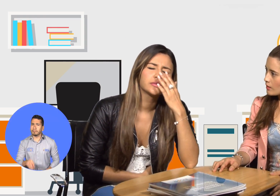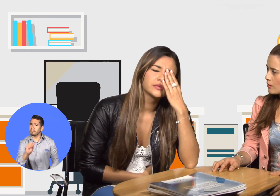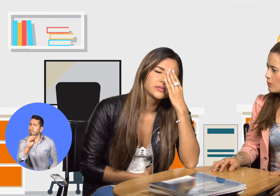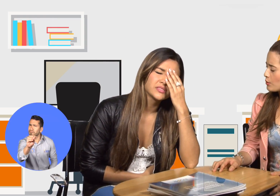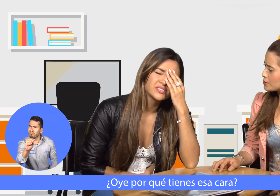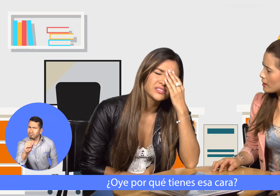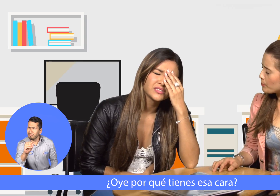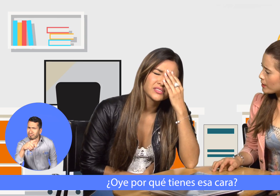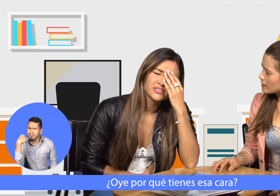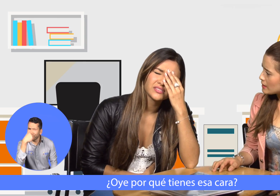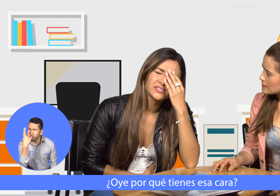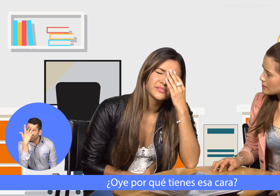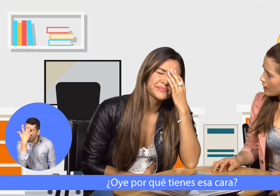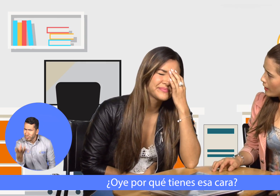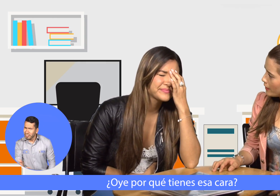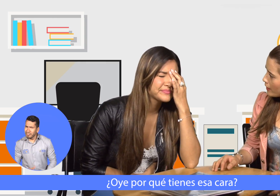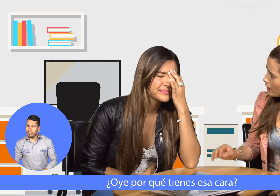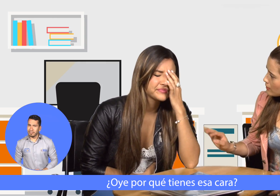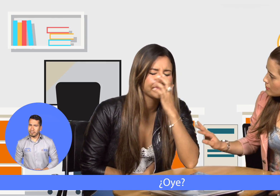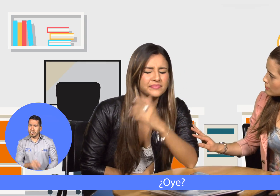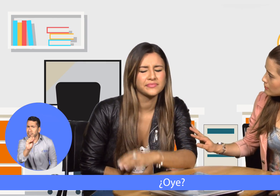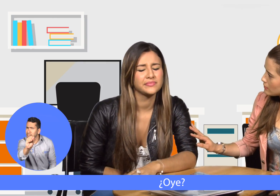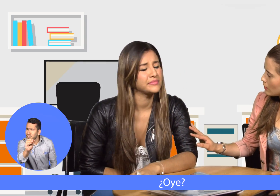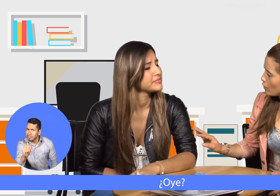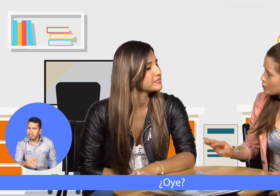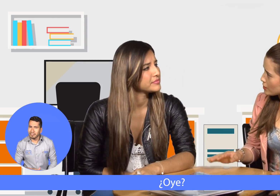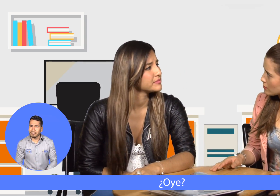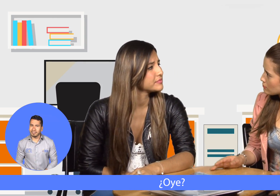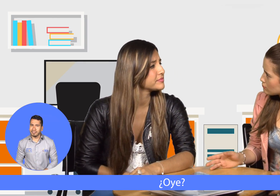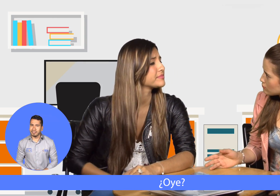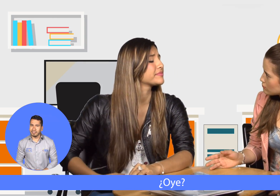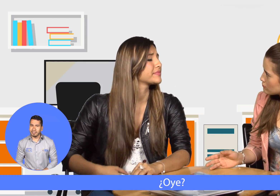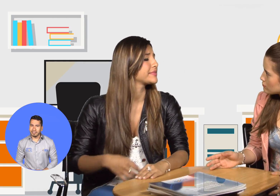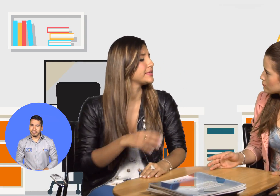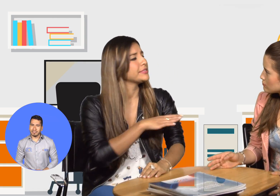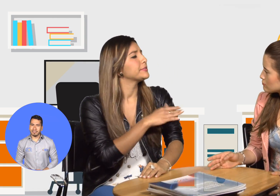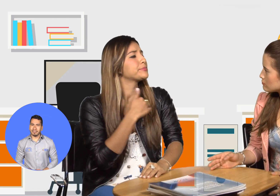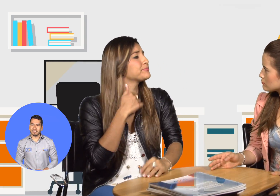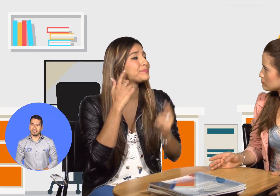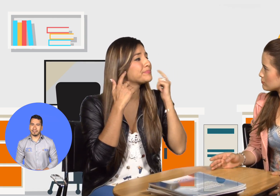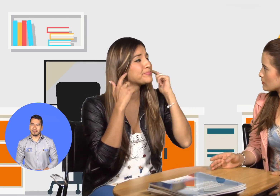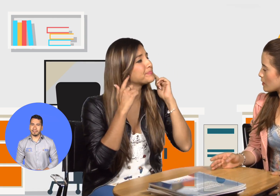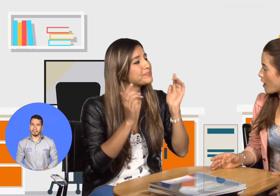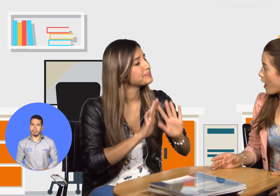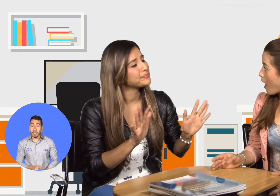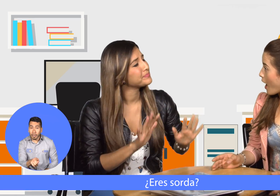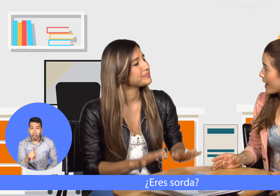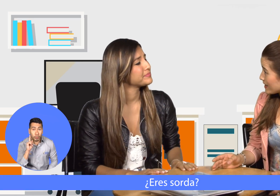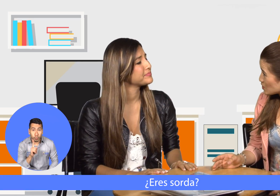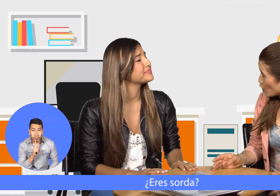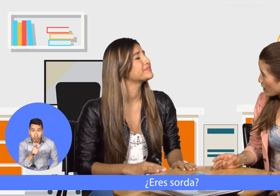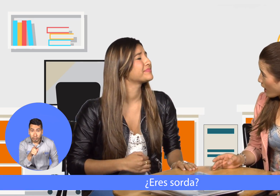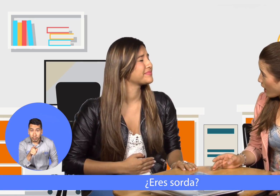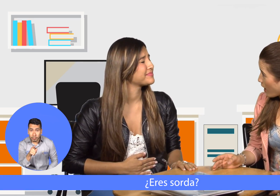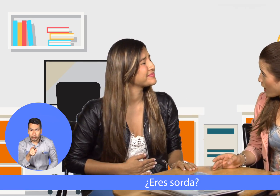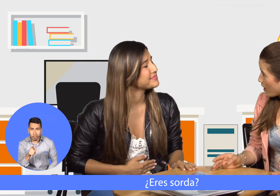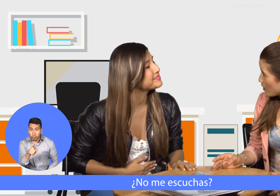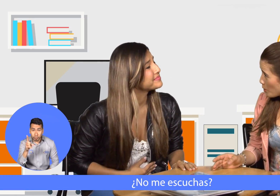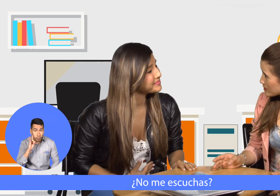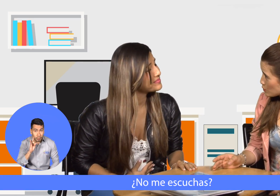Oye, ¿por qué tienes esa cara? Oye, eres sorda, no me